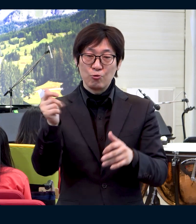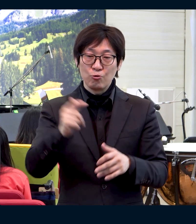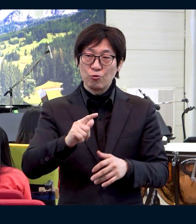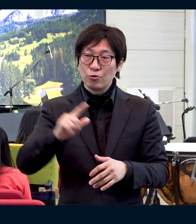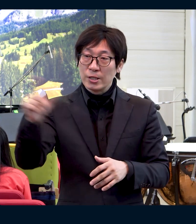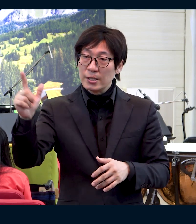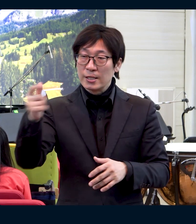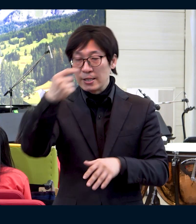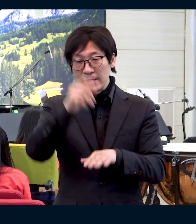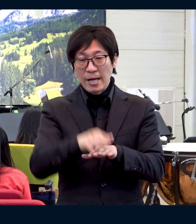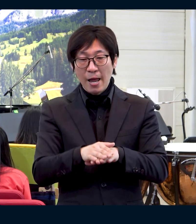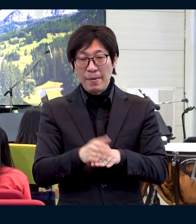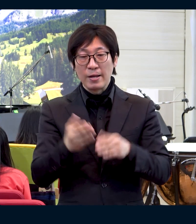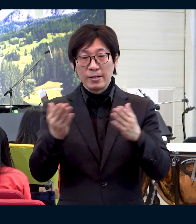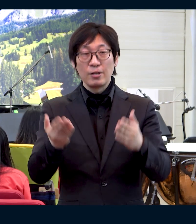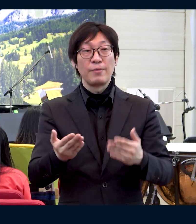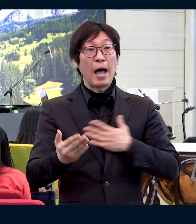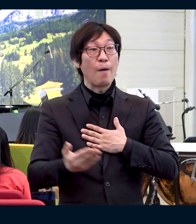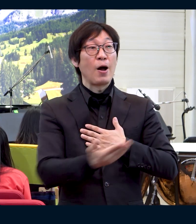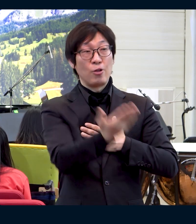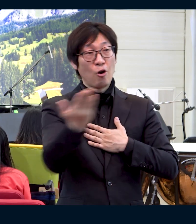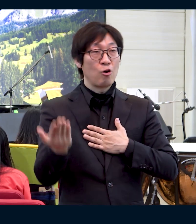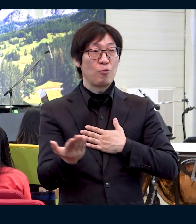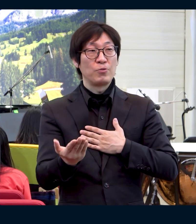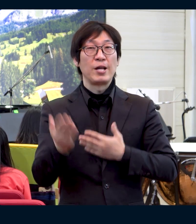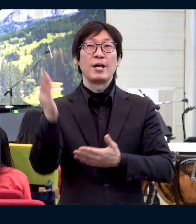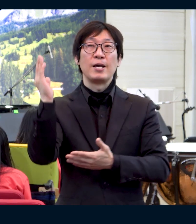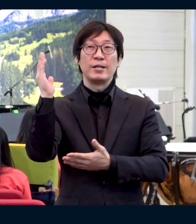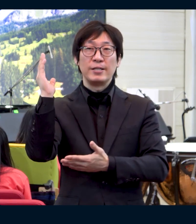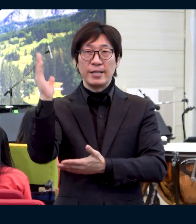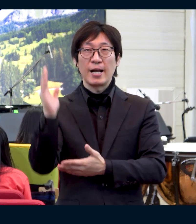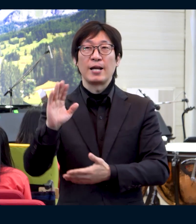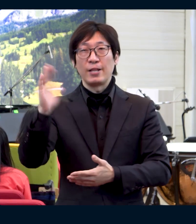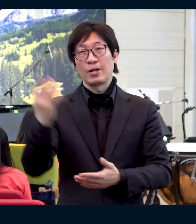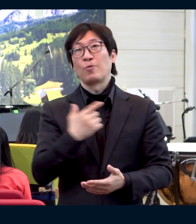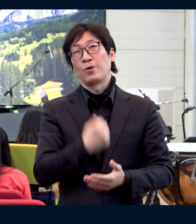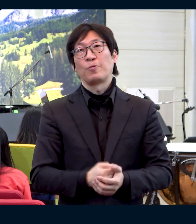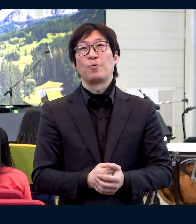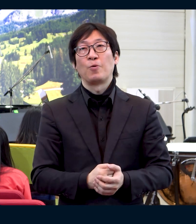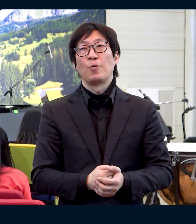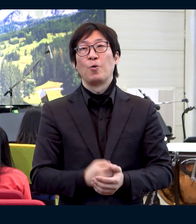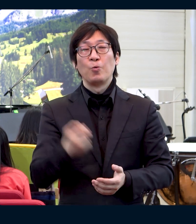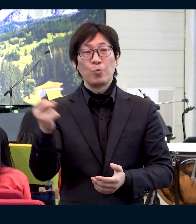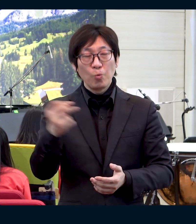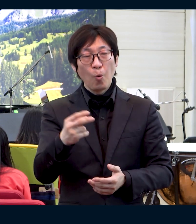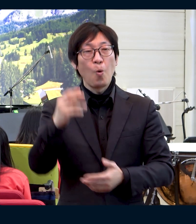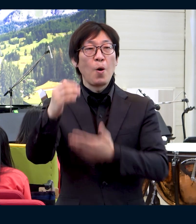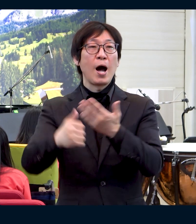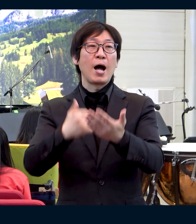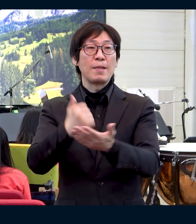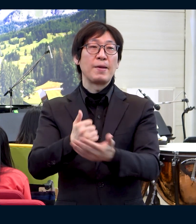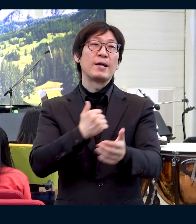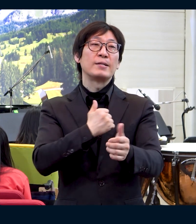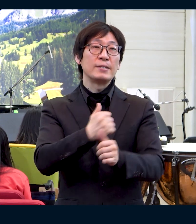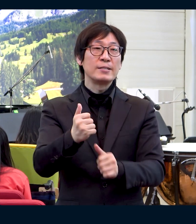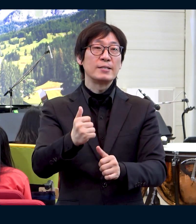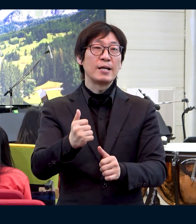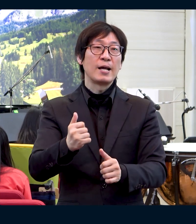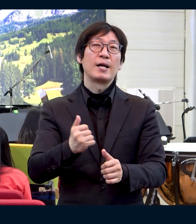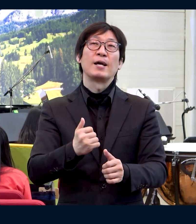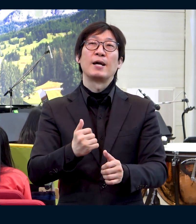예배드리는 저와 여러분들의 이야기, 우리의 스토리가 되어야 줄 믿습니다. 또 하나님의 승리의